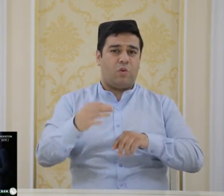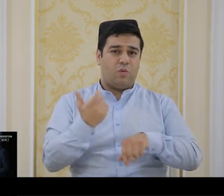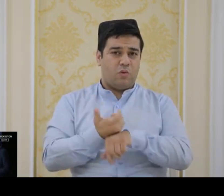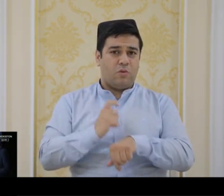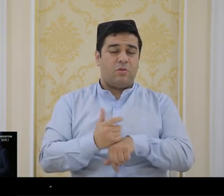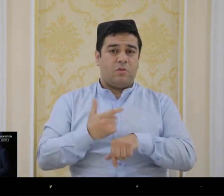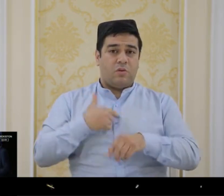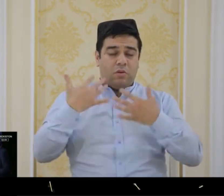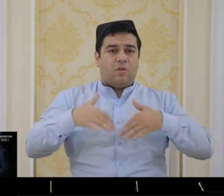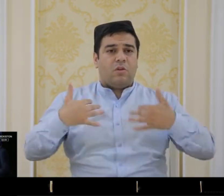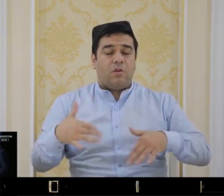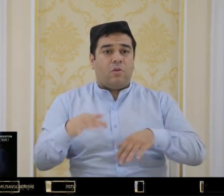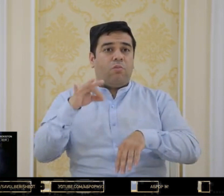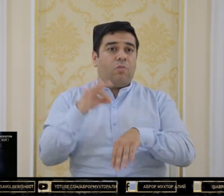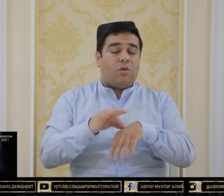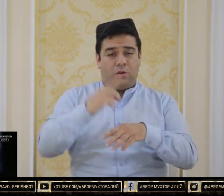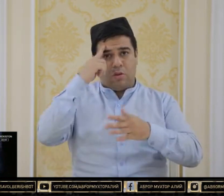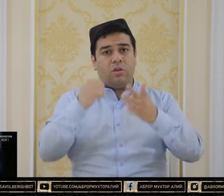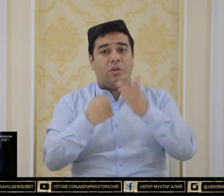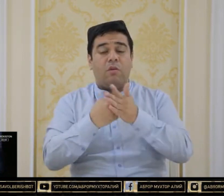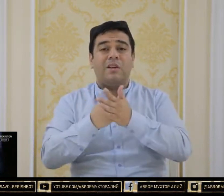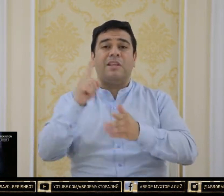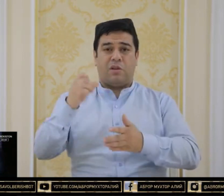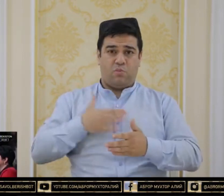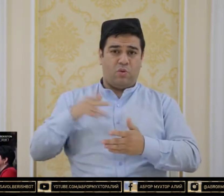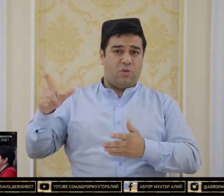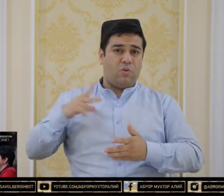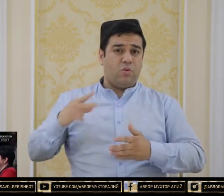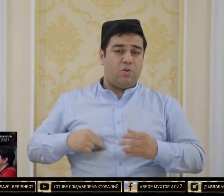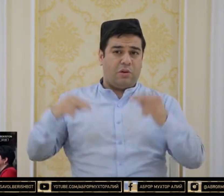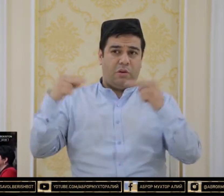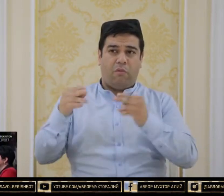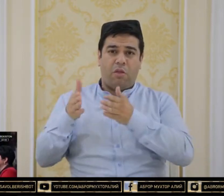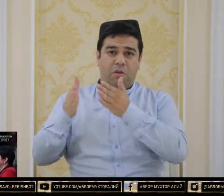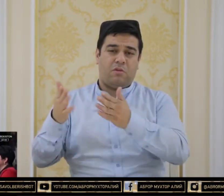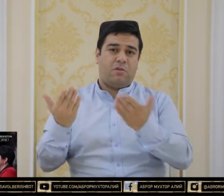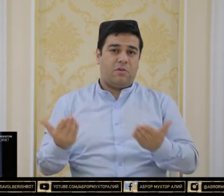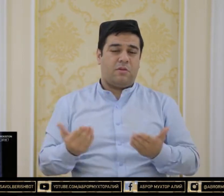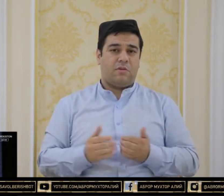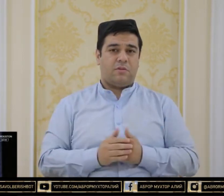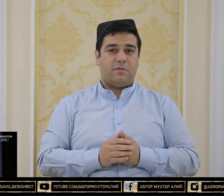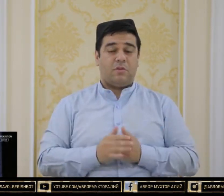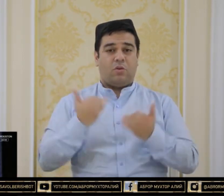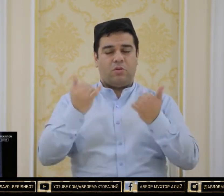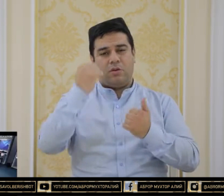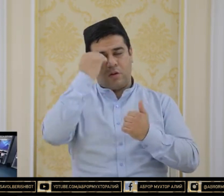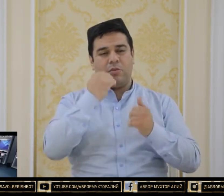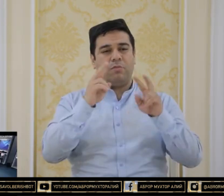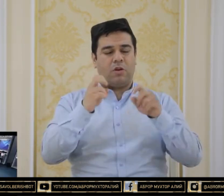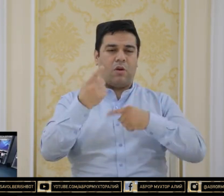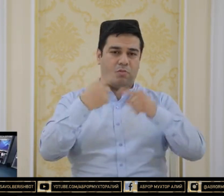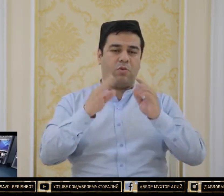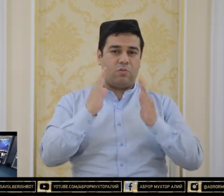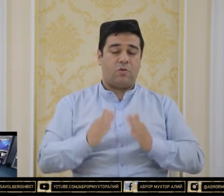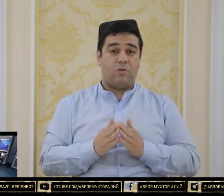Beni titrağımım kaldı. Devleyimim kaldı. Rahmat sizge, hazır. Bu mazuge yana kaytağımız. Rahmat.